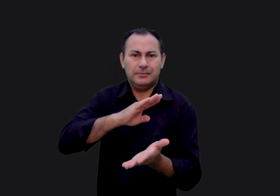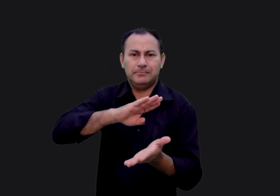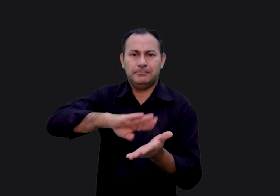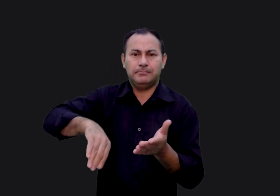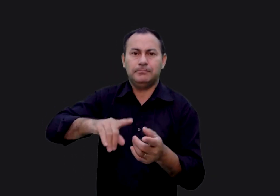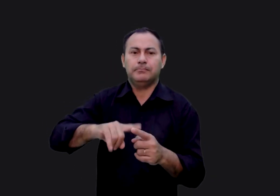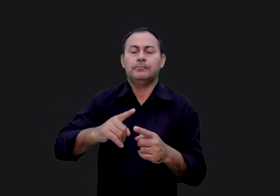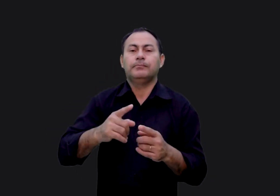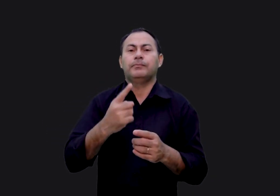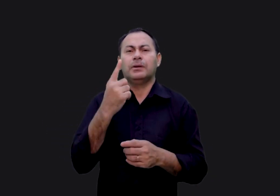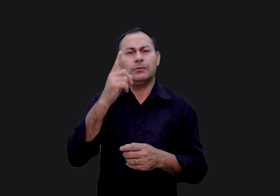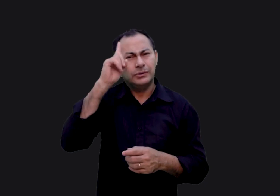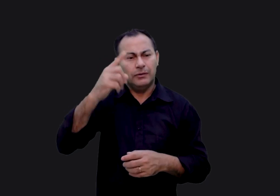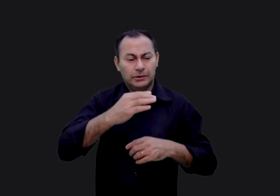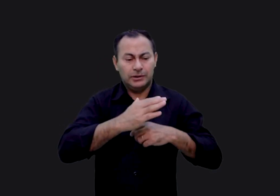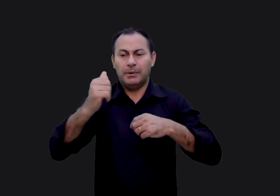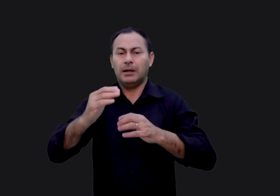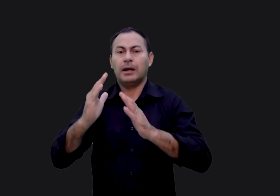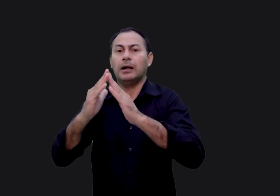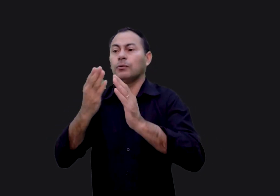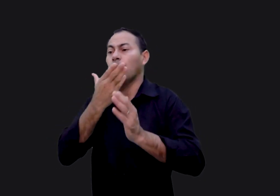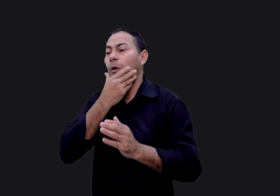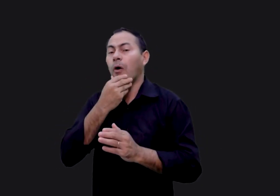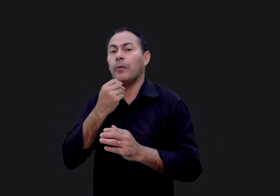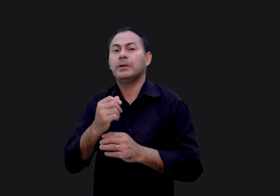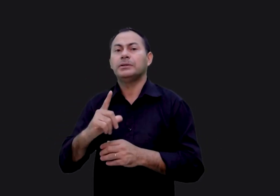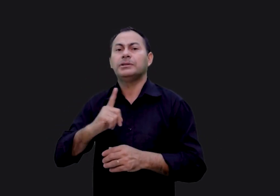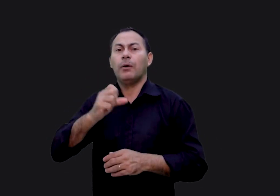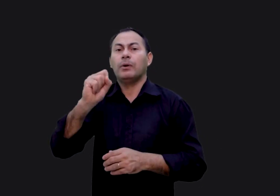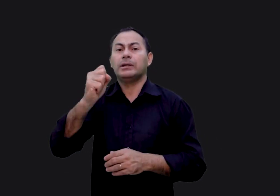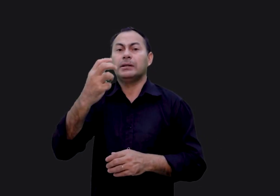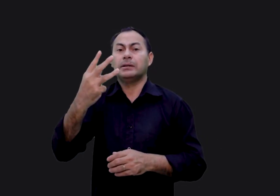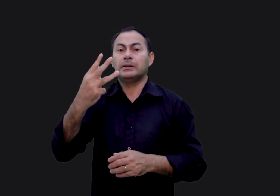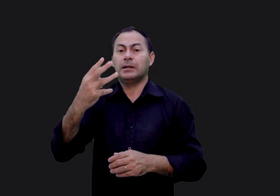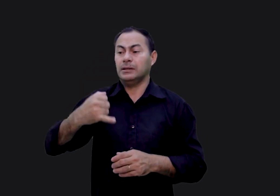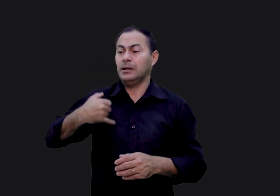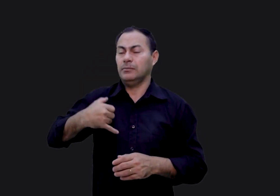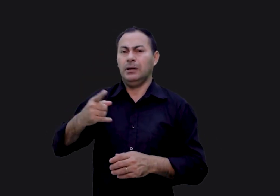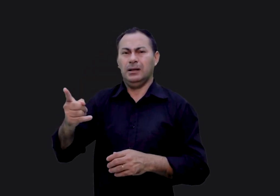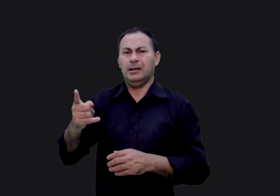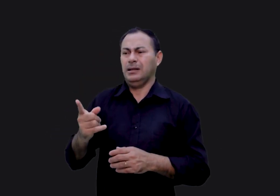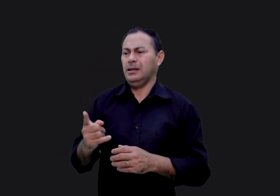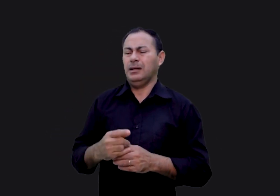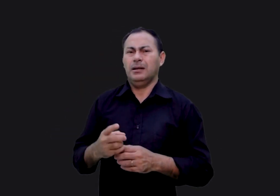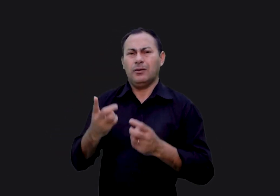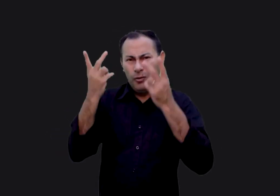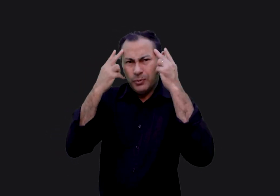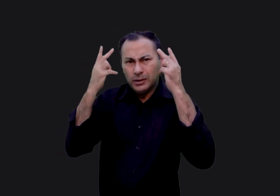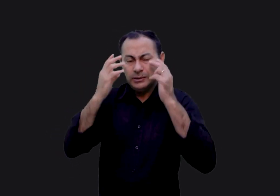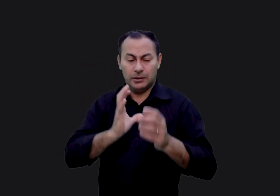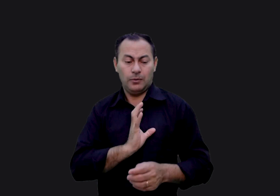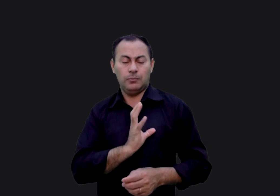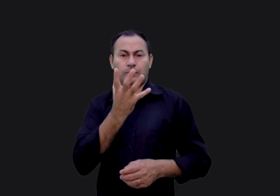irremovíveis. Uma vez eu fui chamado à casa de um homem de 83 anos. Ele era um caso bem comum, tinha se convertido